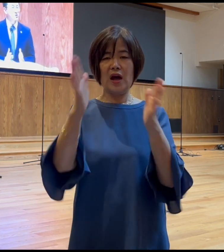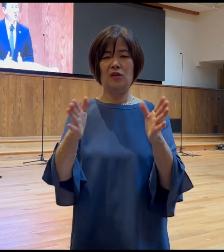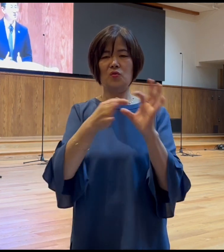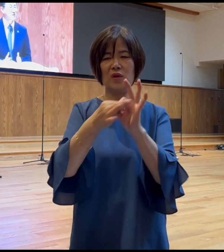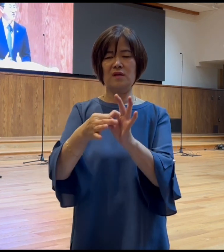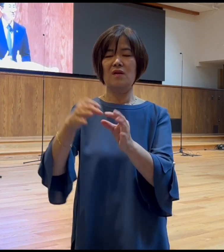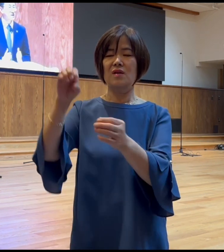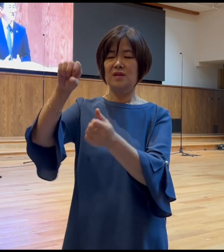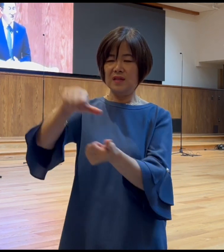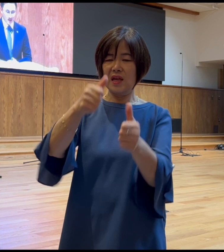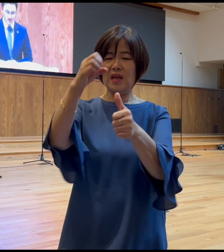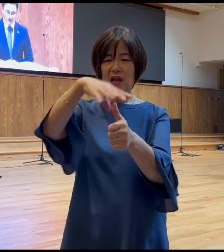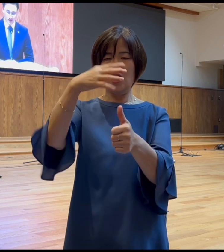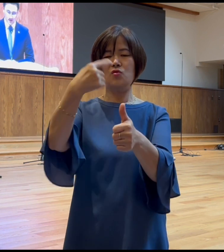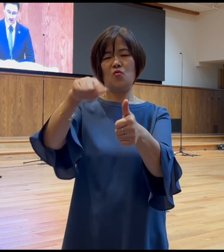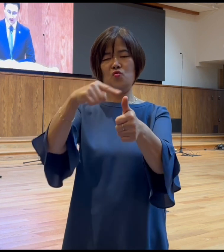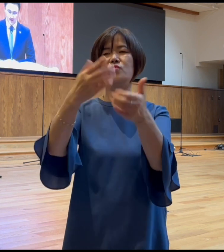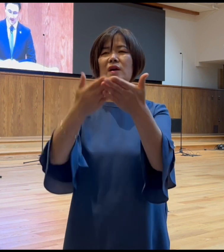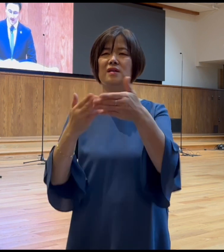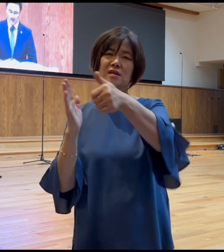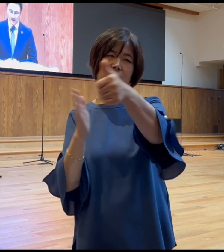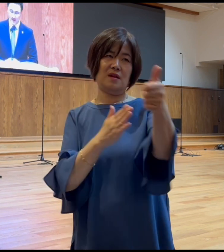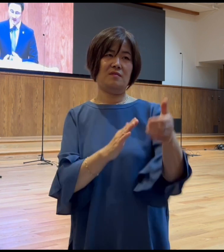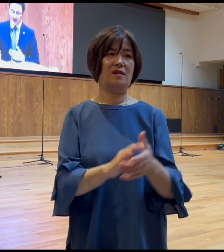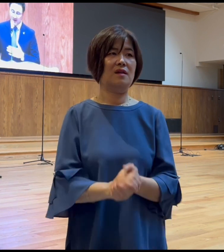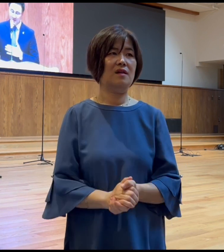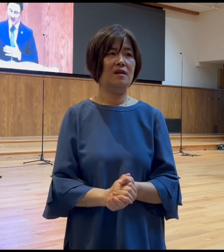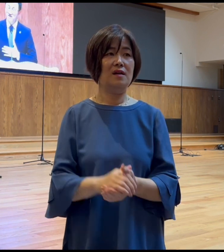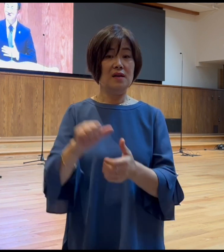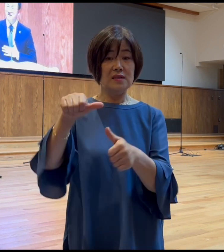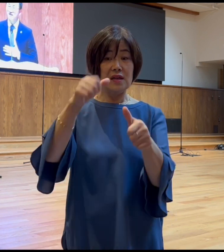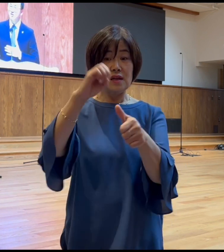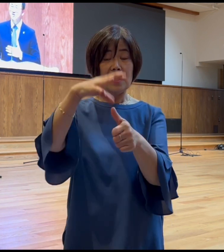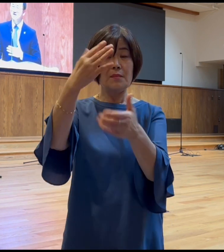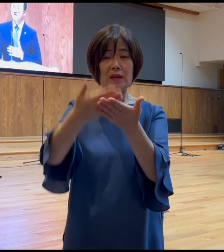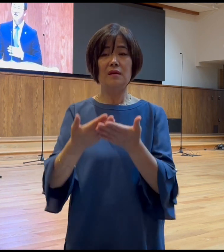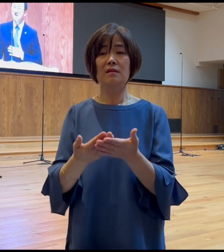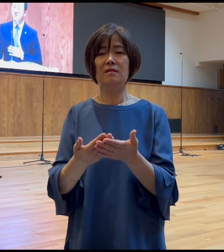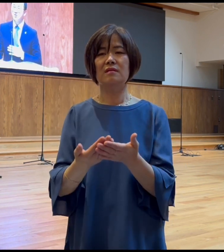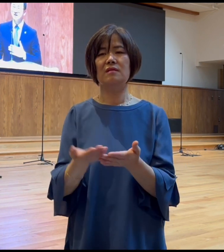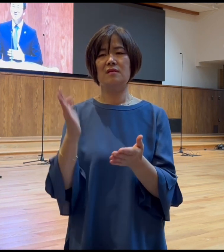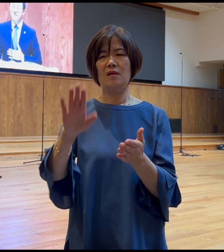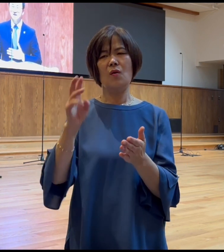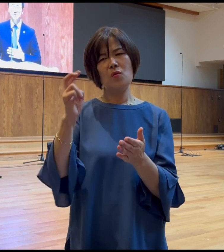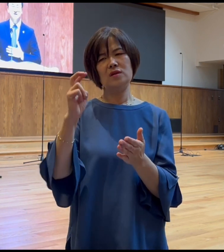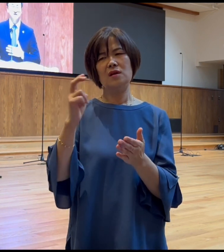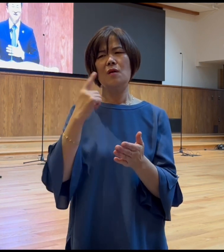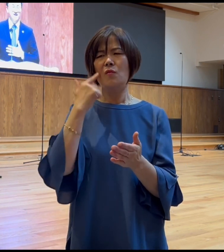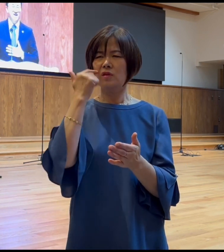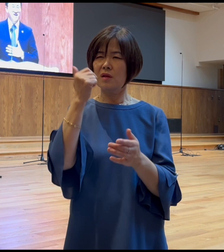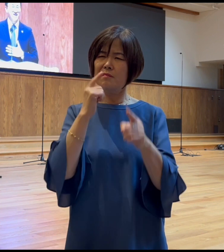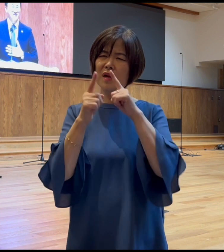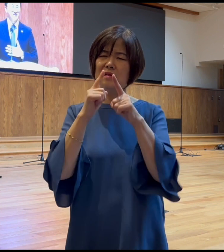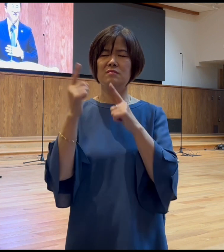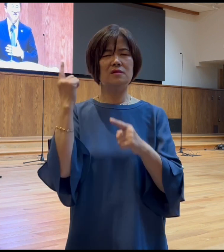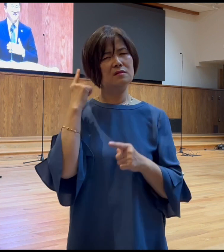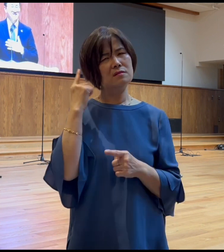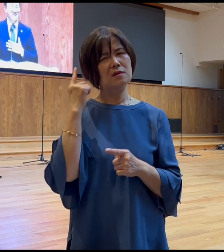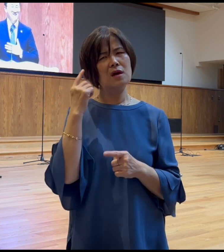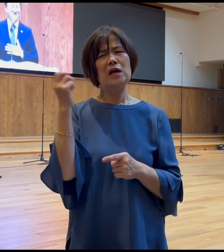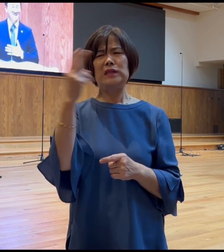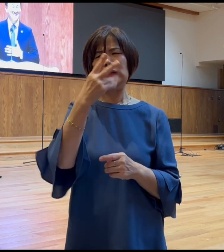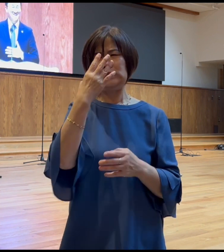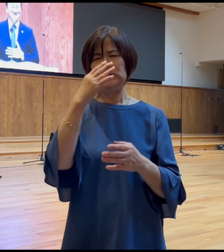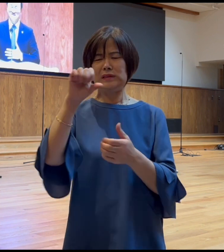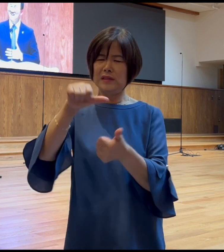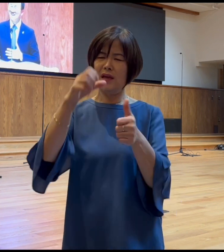세례 교육을 받으시기 바랍니다. 세례를 받았는데 혹시 목사님의 말씀을 들으니까 다시